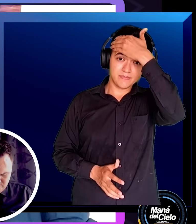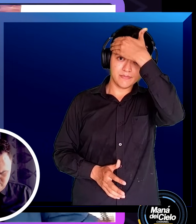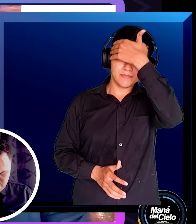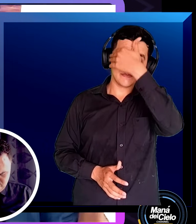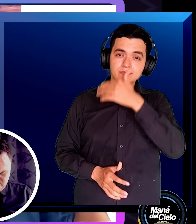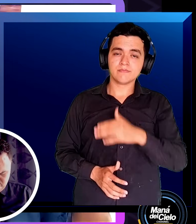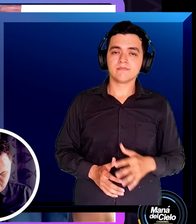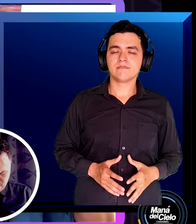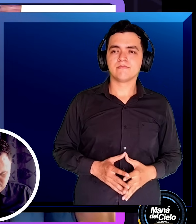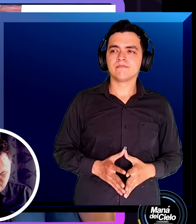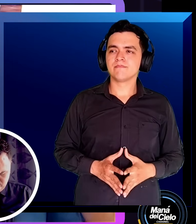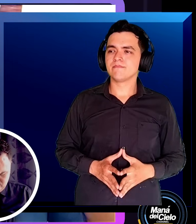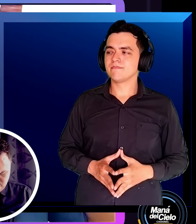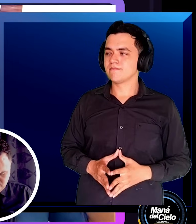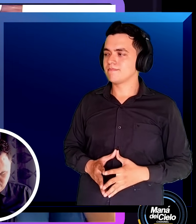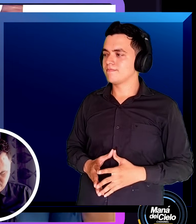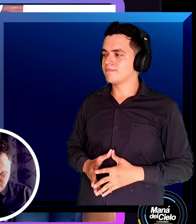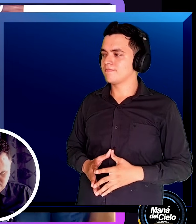lo respeto.